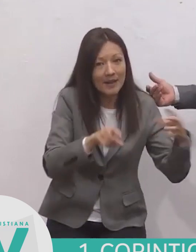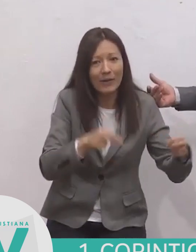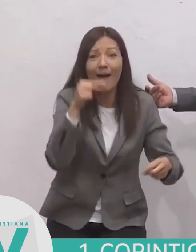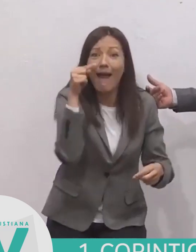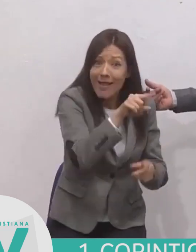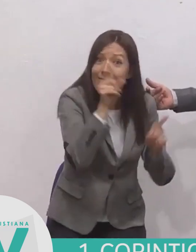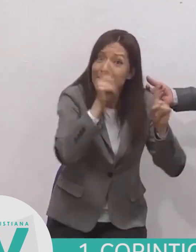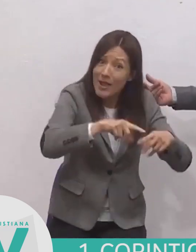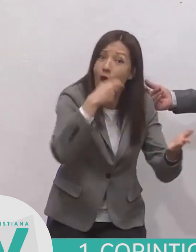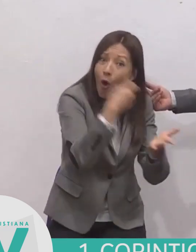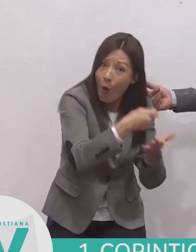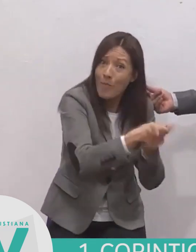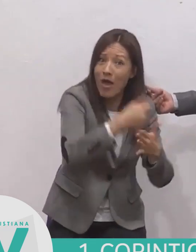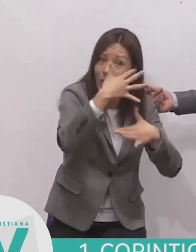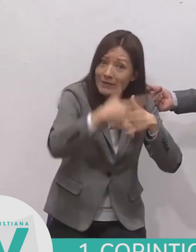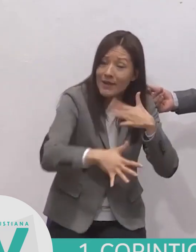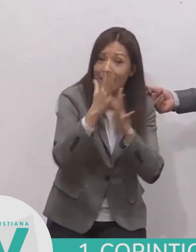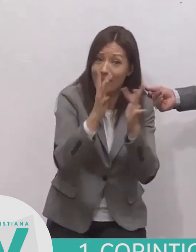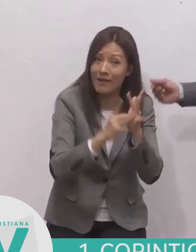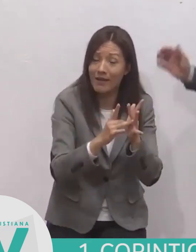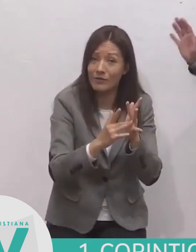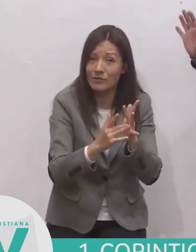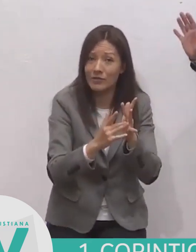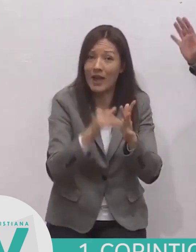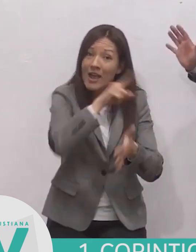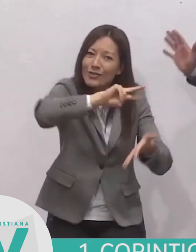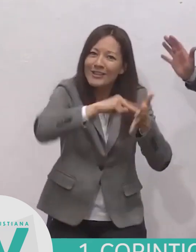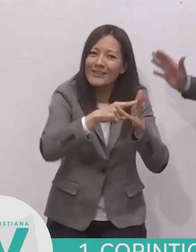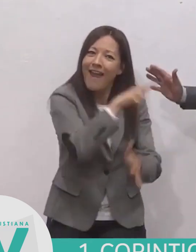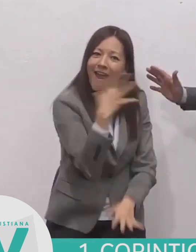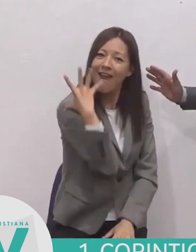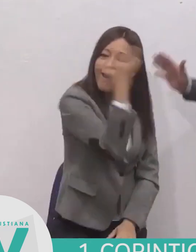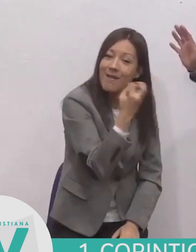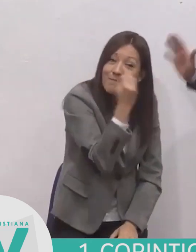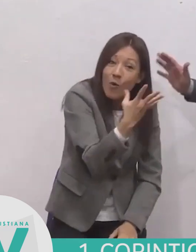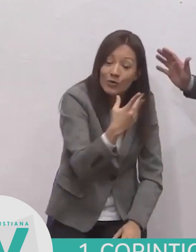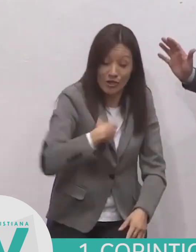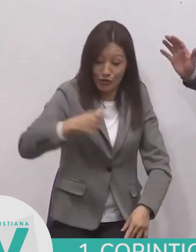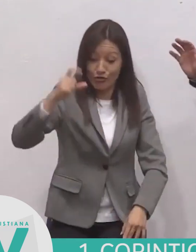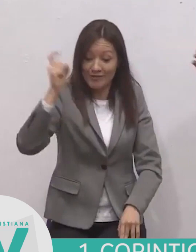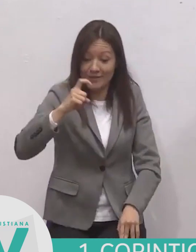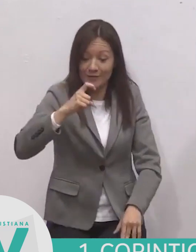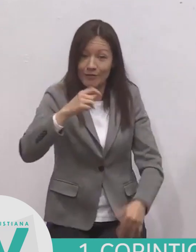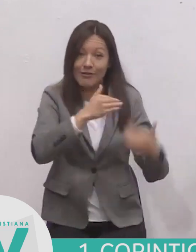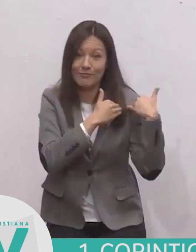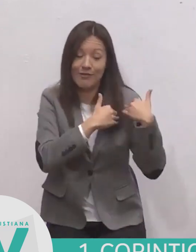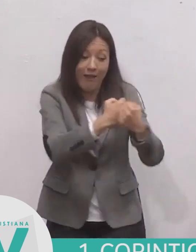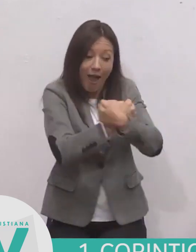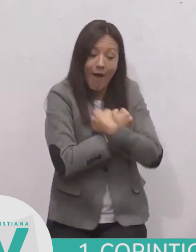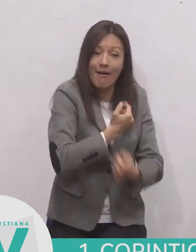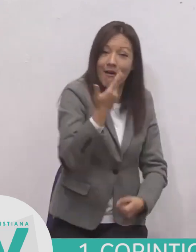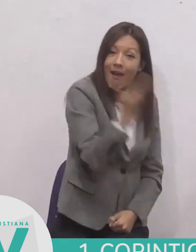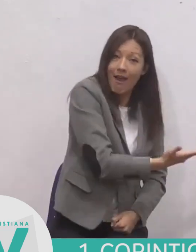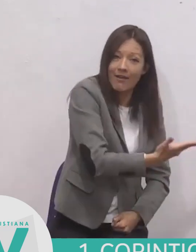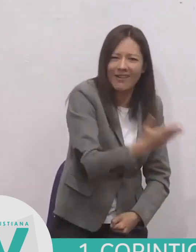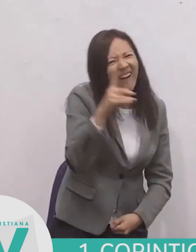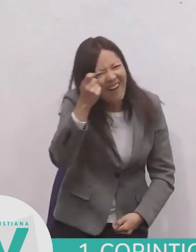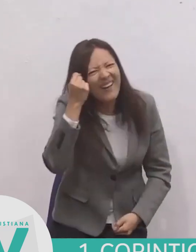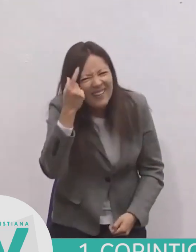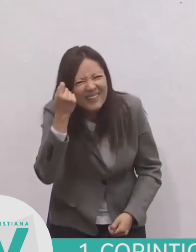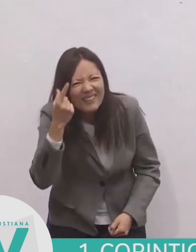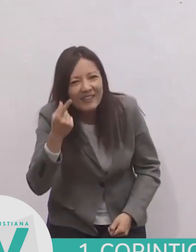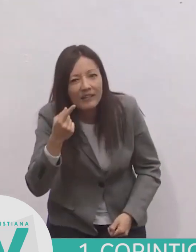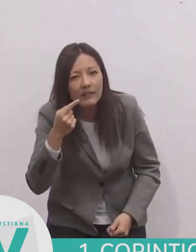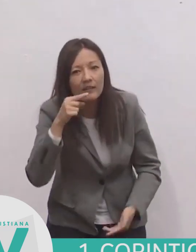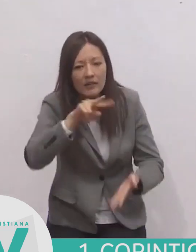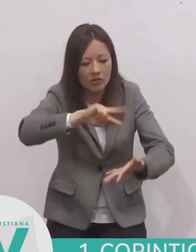fue comprado con la sangre de Jesús. Por lo tanto es precioso y yo tengo que amarlo. ¿Entiende que eso es lo que está hablando de